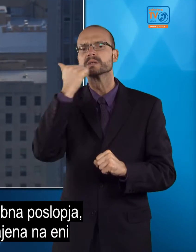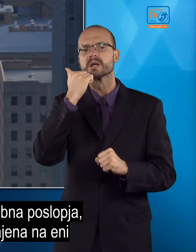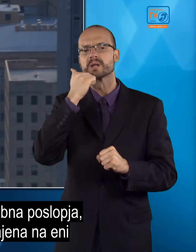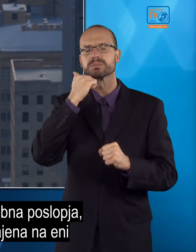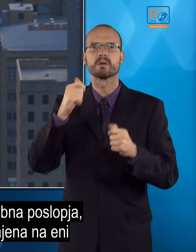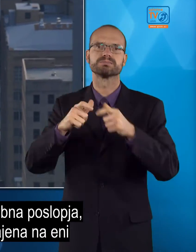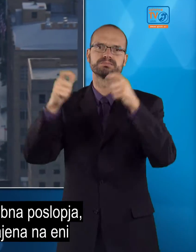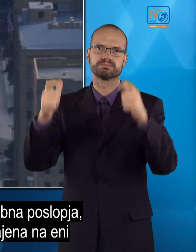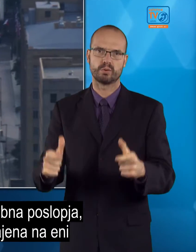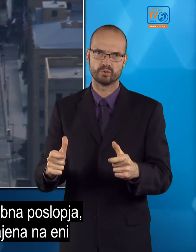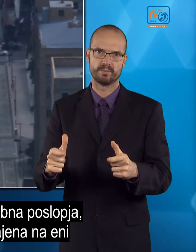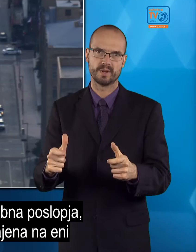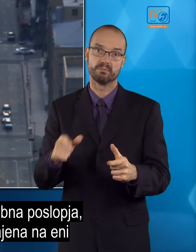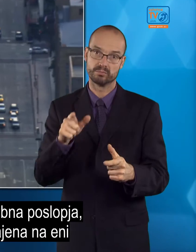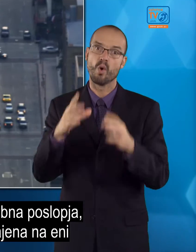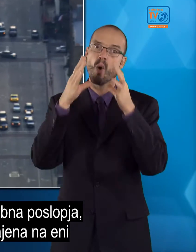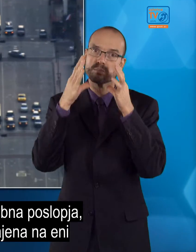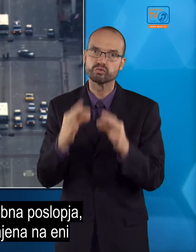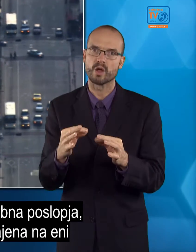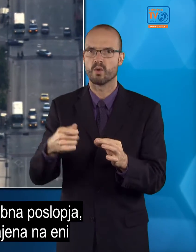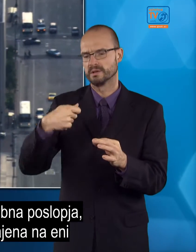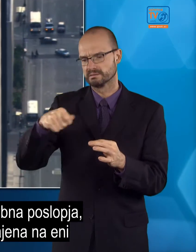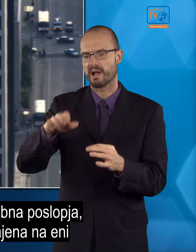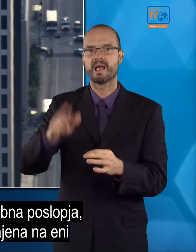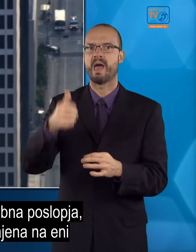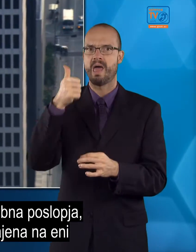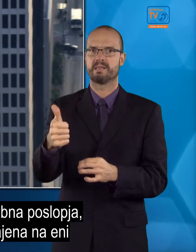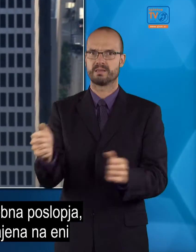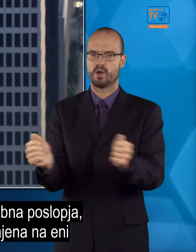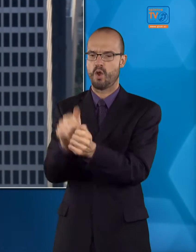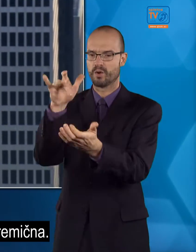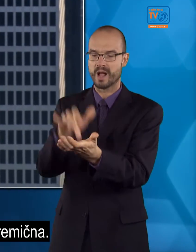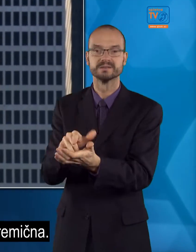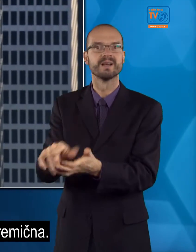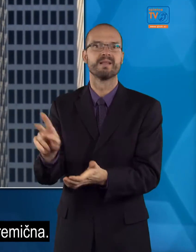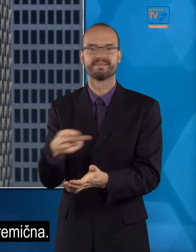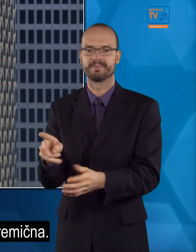ki so običajno zgrajena na eni lokaciji in niso premična.